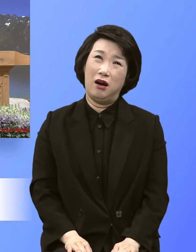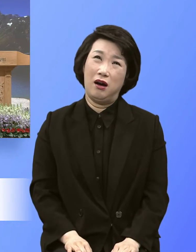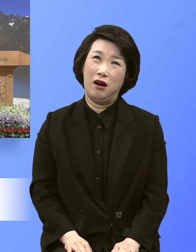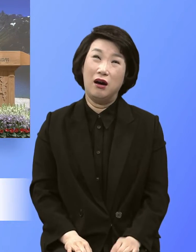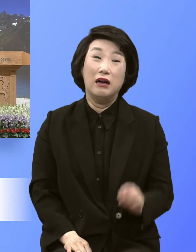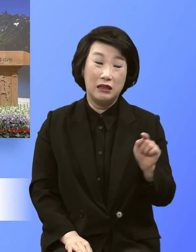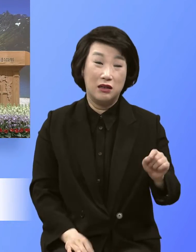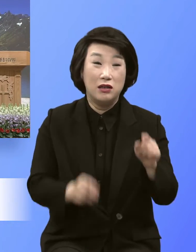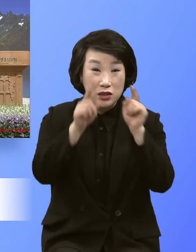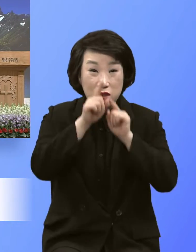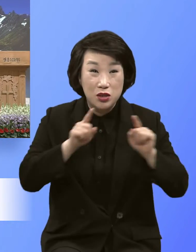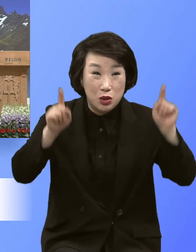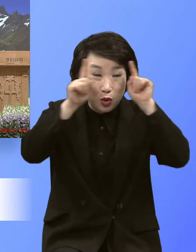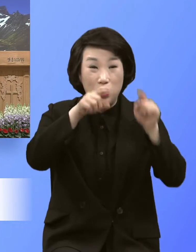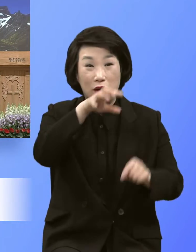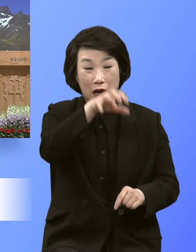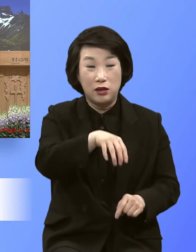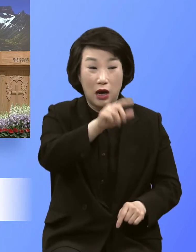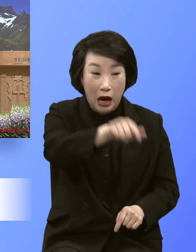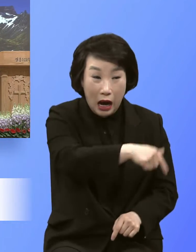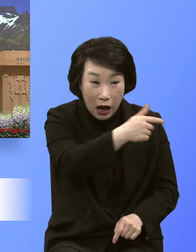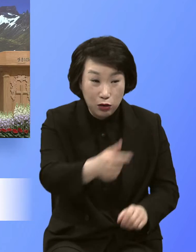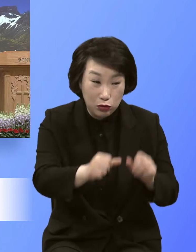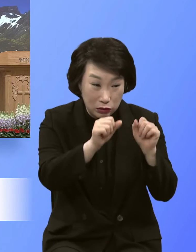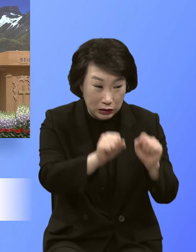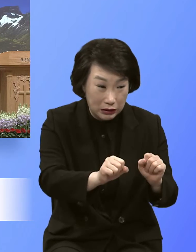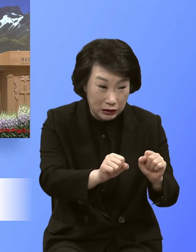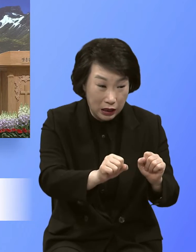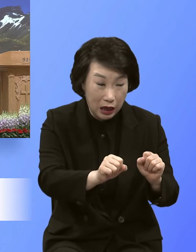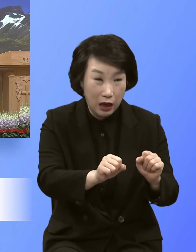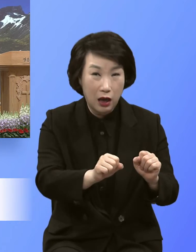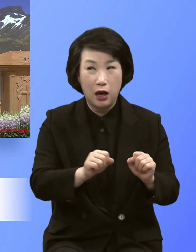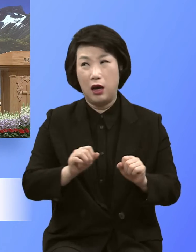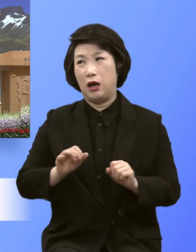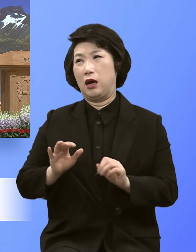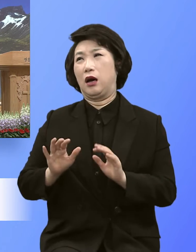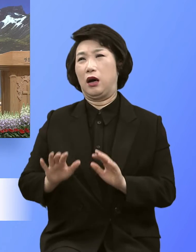거기 지옥에서 하루 보내기가